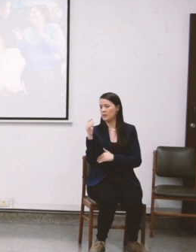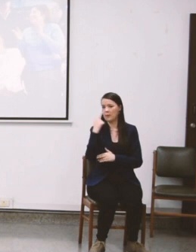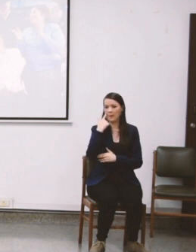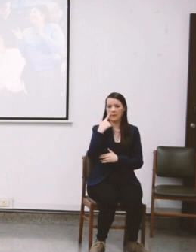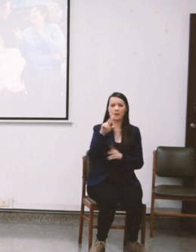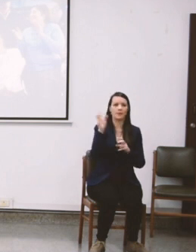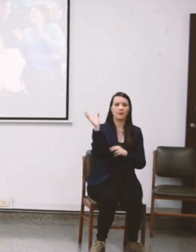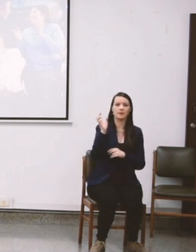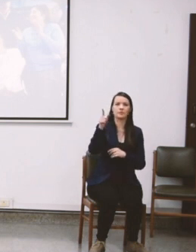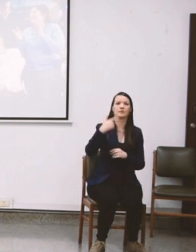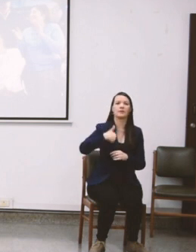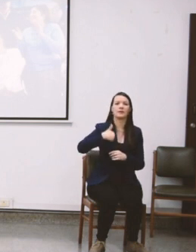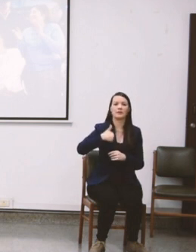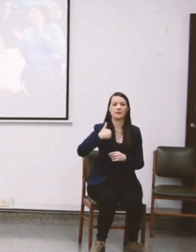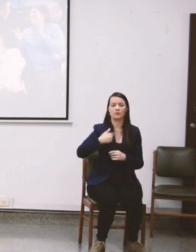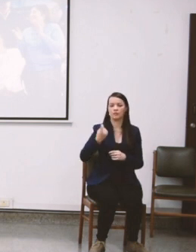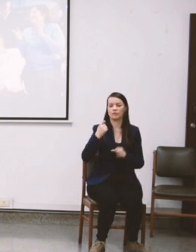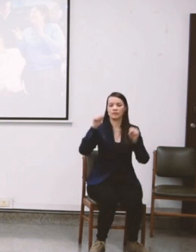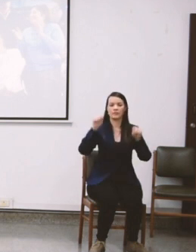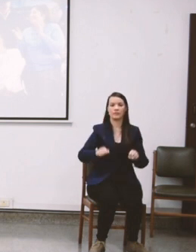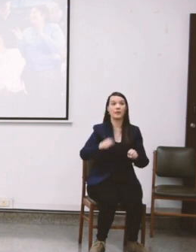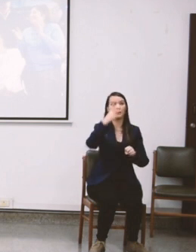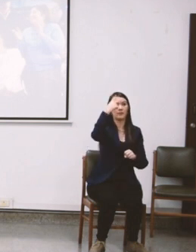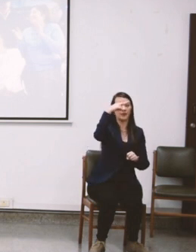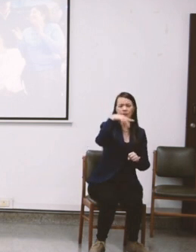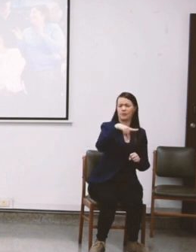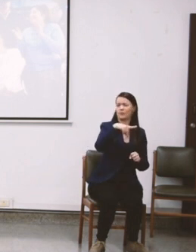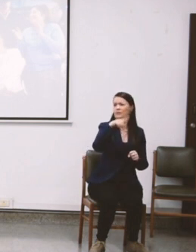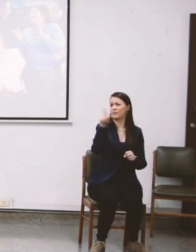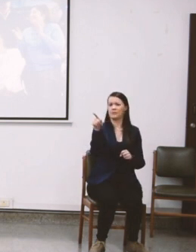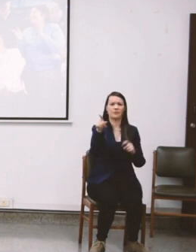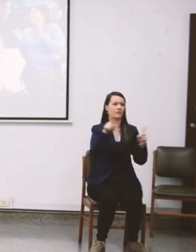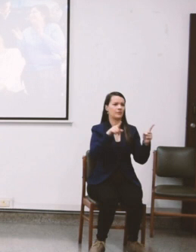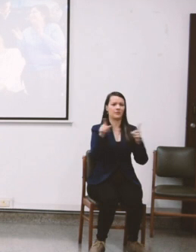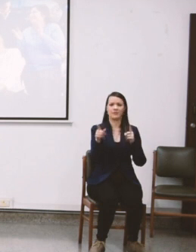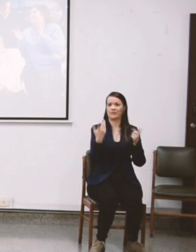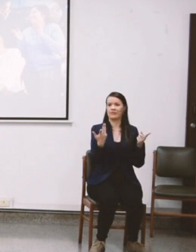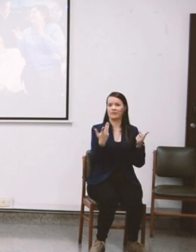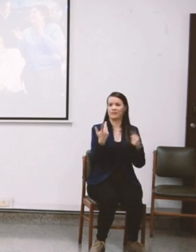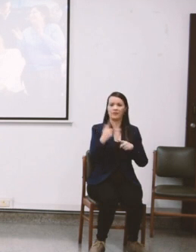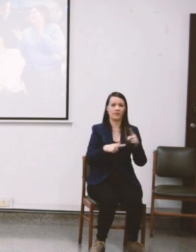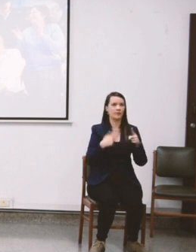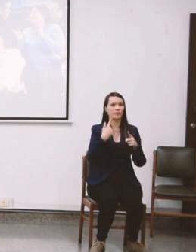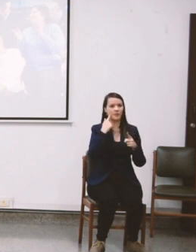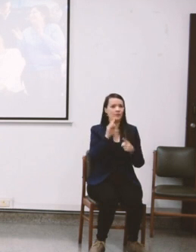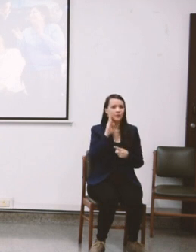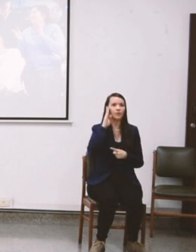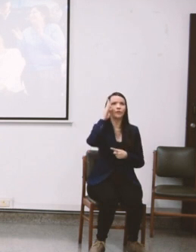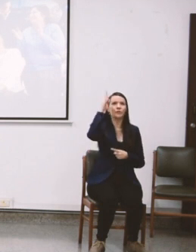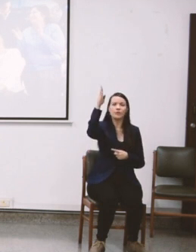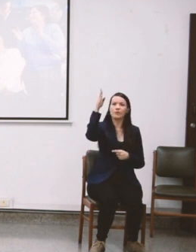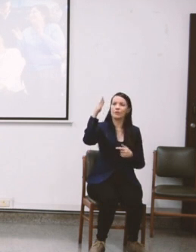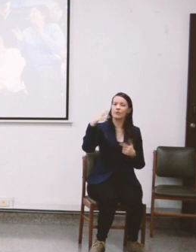las pensiones en Argentina y acaban de aprobar las pensiones en México y yo de repente no puedo como mirar un futuro